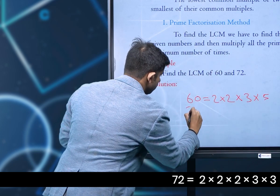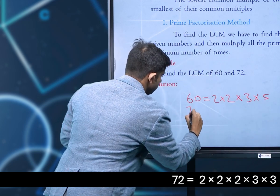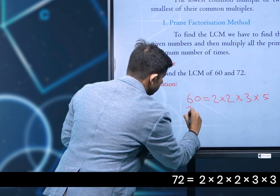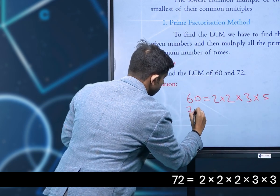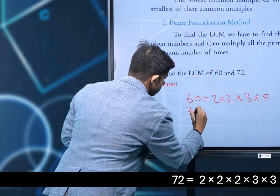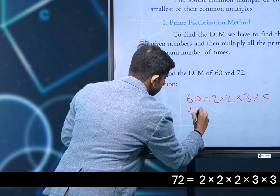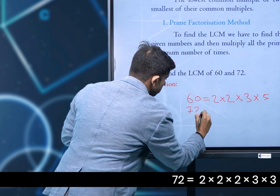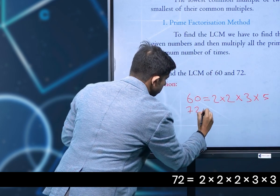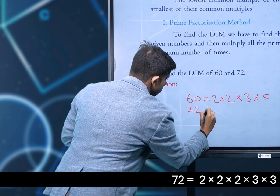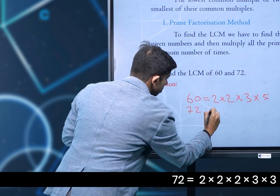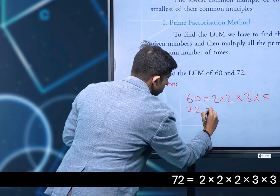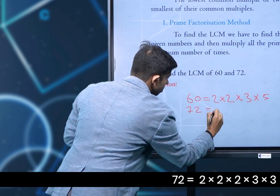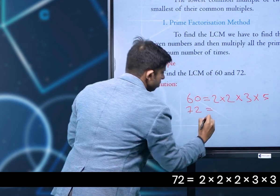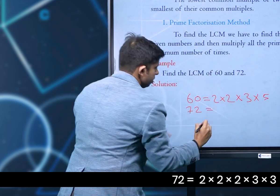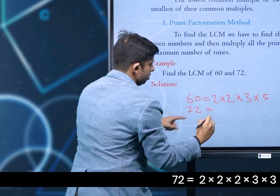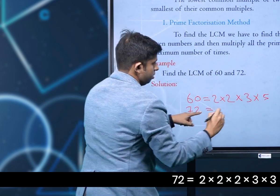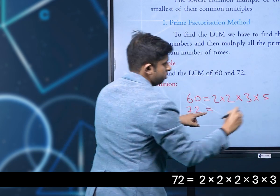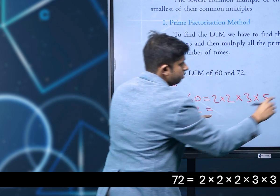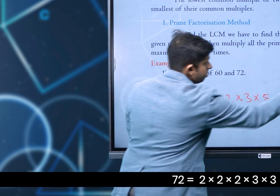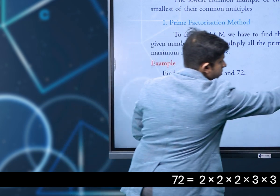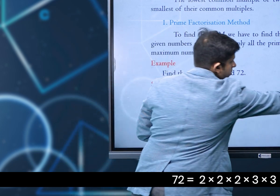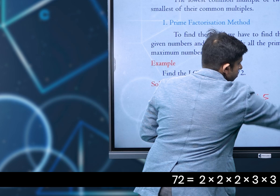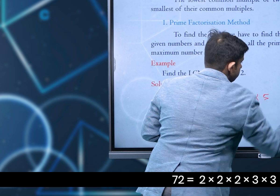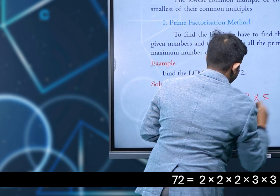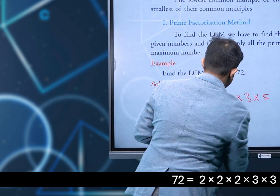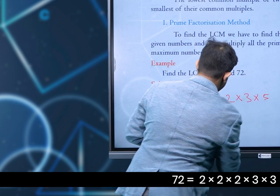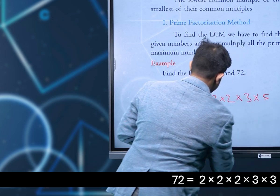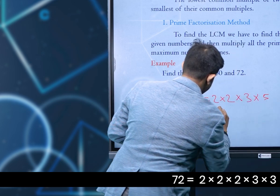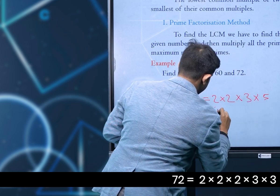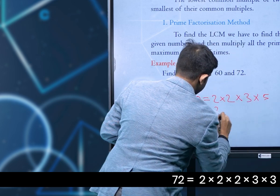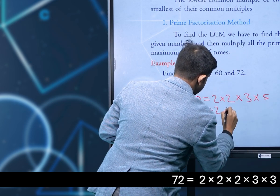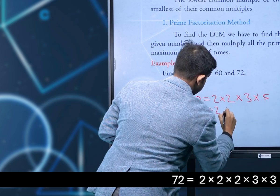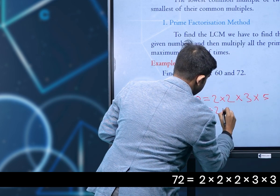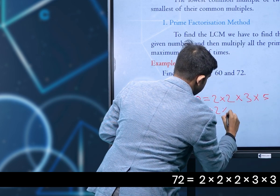72 2 गुणिले 2 गुणिले 2 गुणिले 3 गुणिले 3.